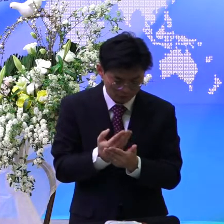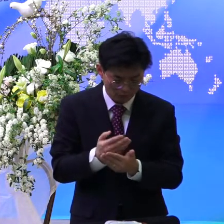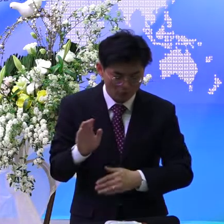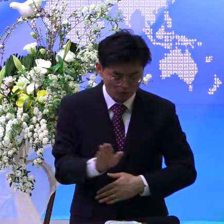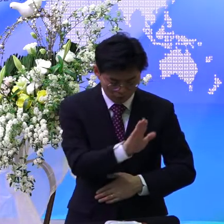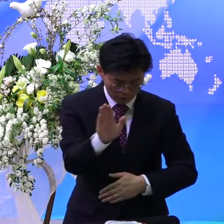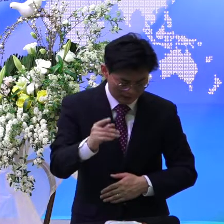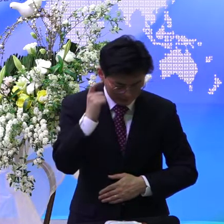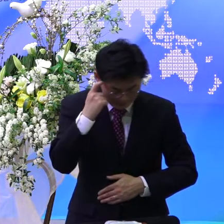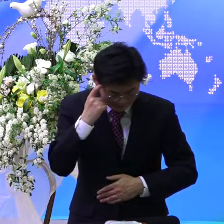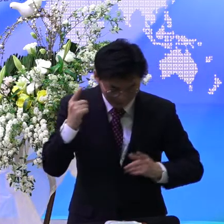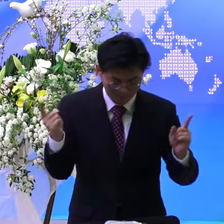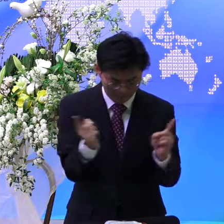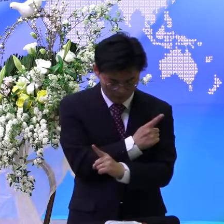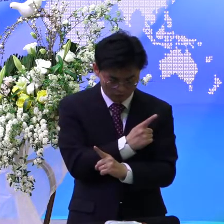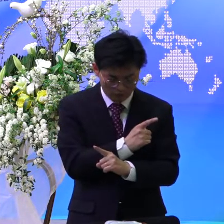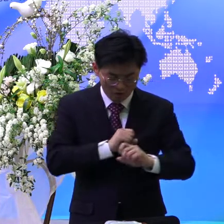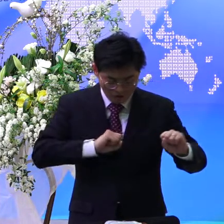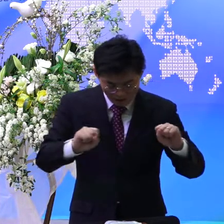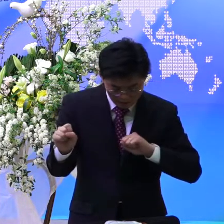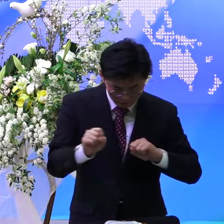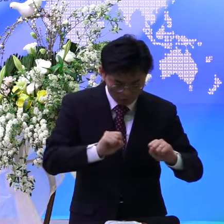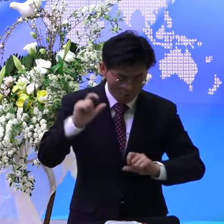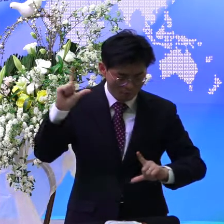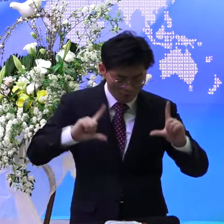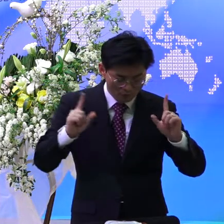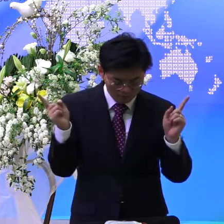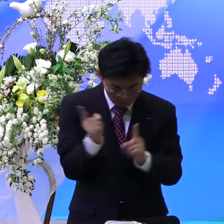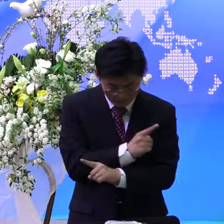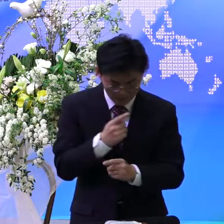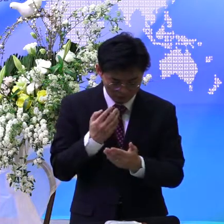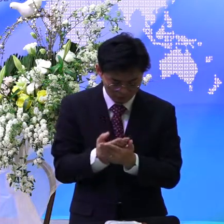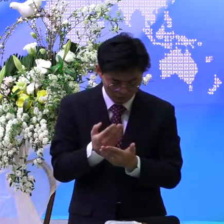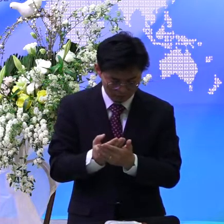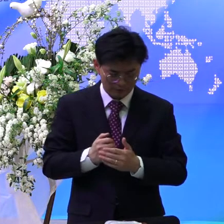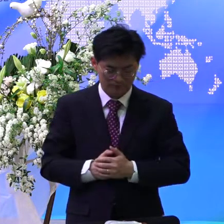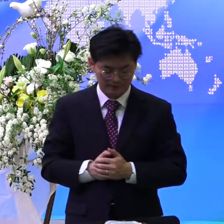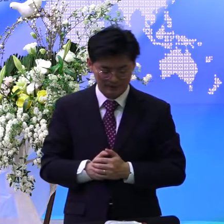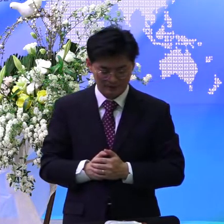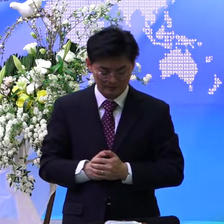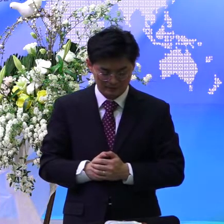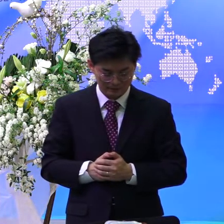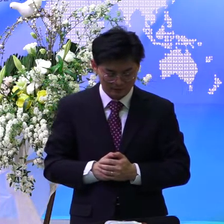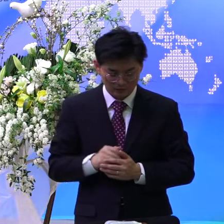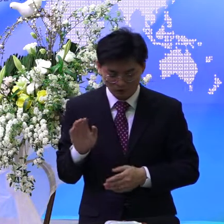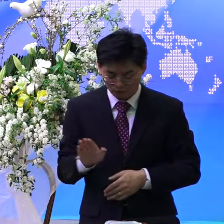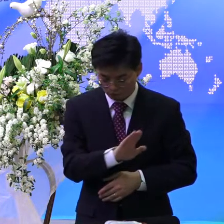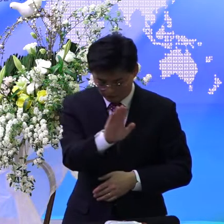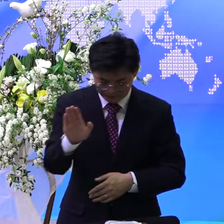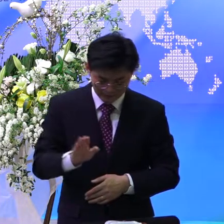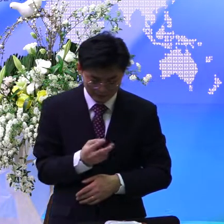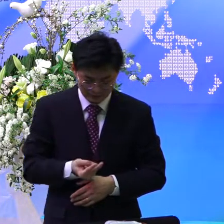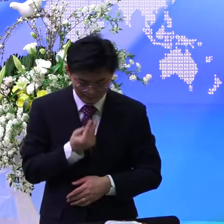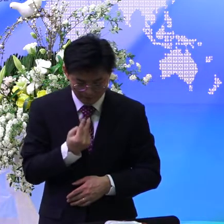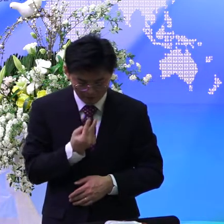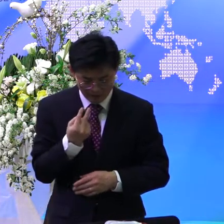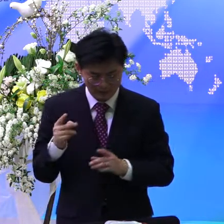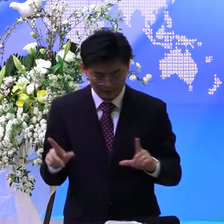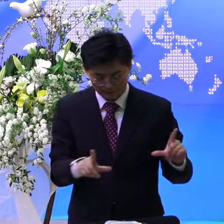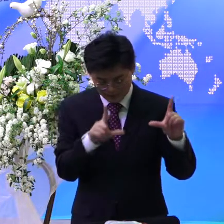성령의 권능으로 살아가는 능력 있는 삶이 되게 하여 주시옵소서. 우리의 생명과 우리의